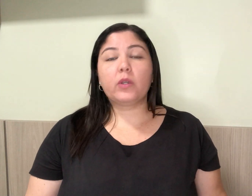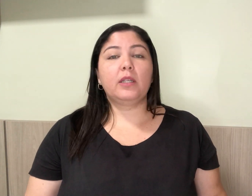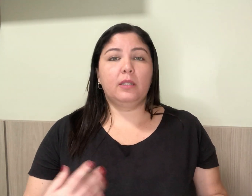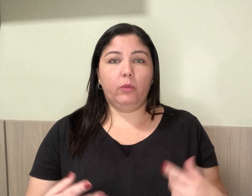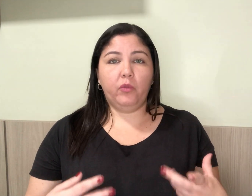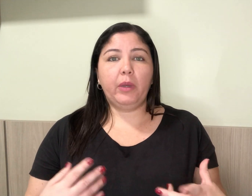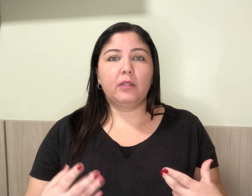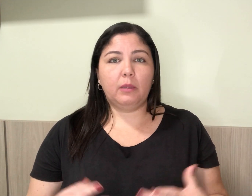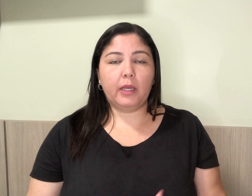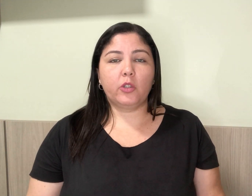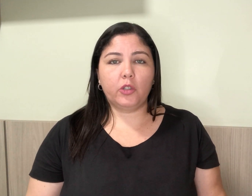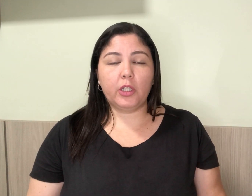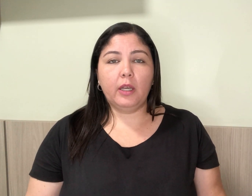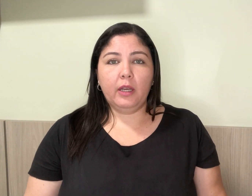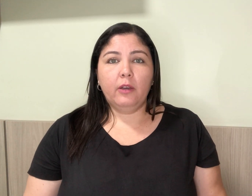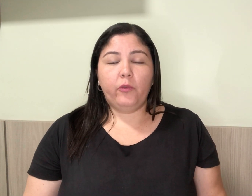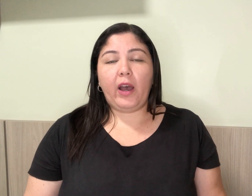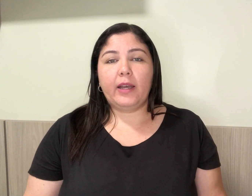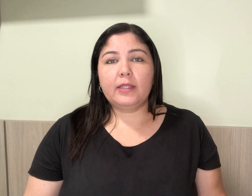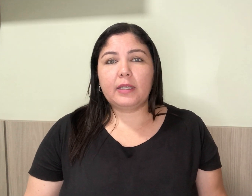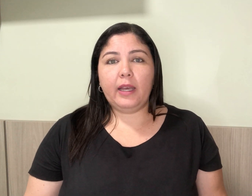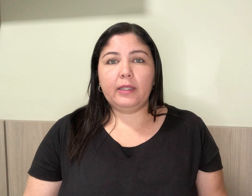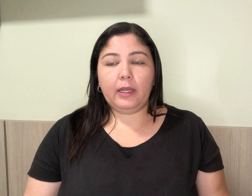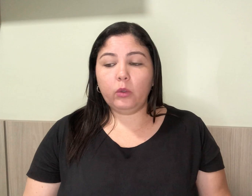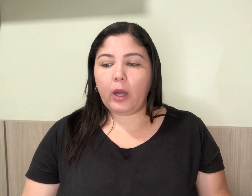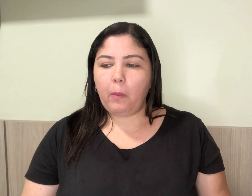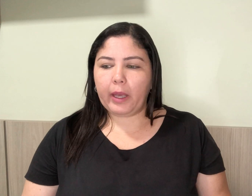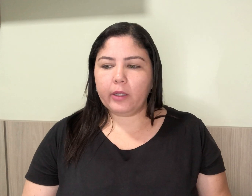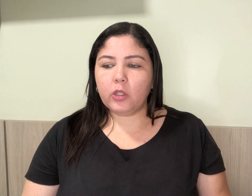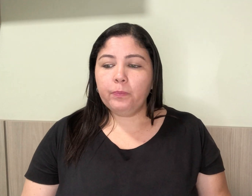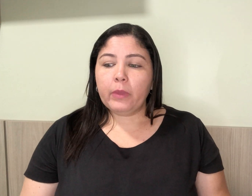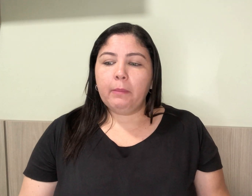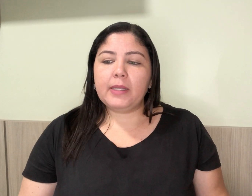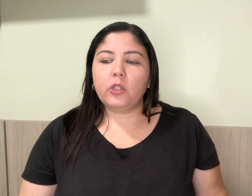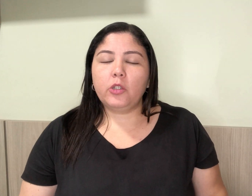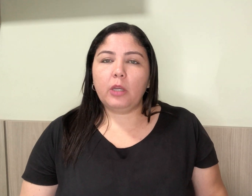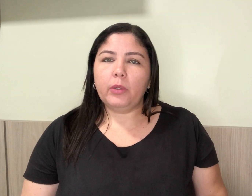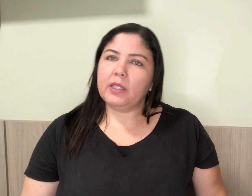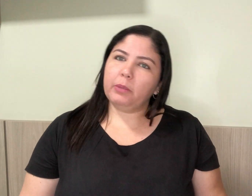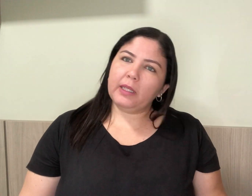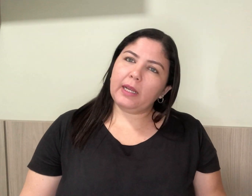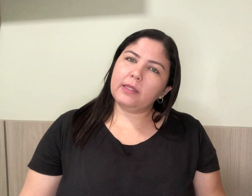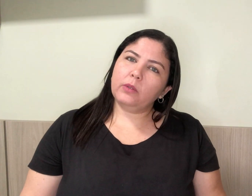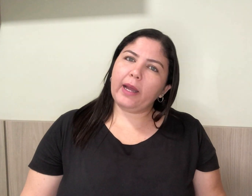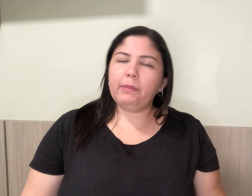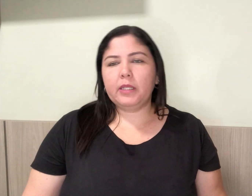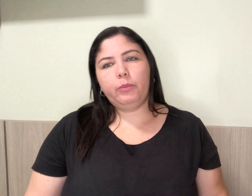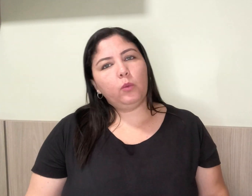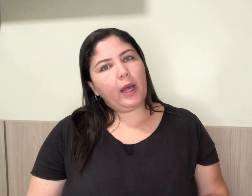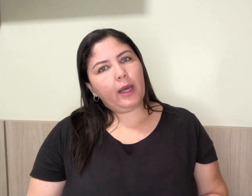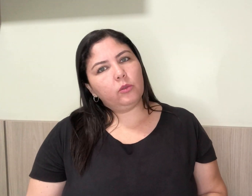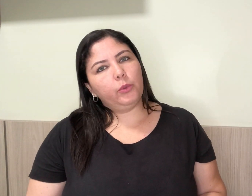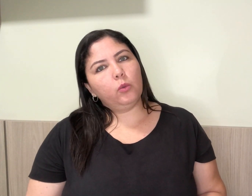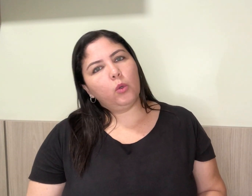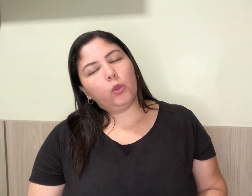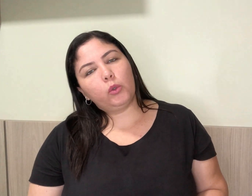que esses movimentos também a gente faz naturalmente. Mas a gente tem, por exemplo, a inclinação da cabeça para um lado, para o